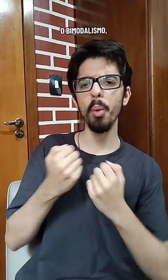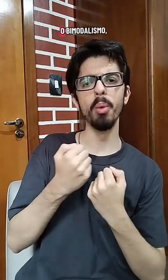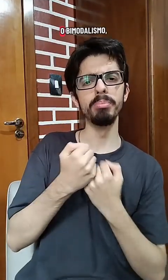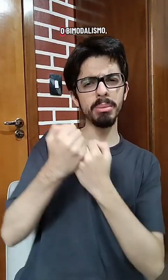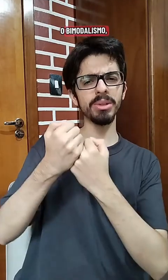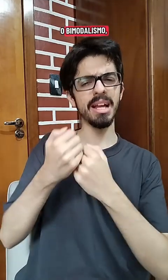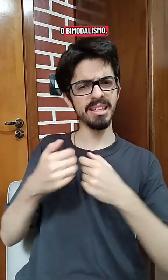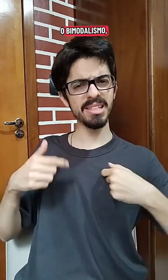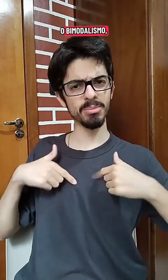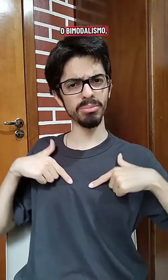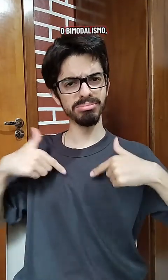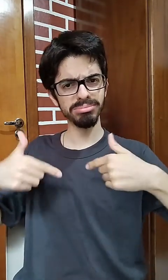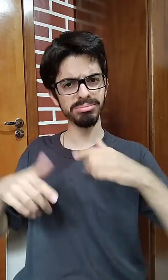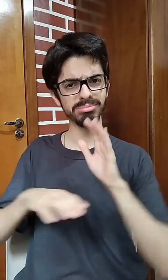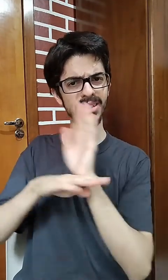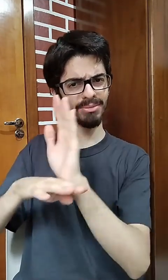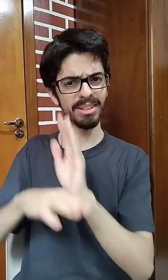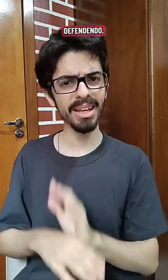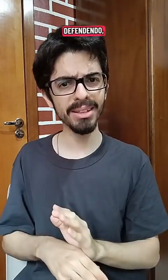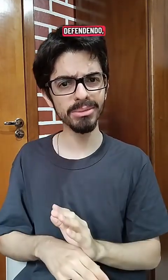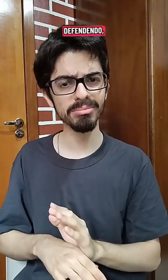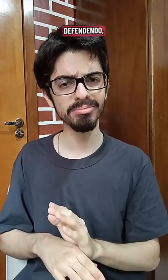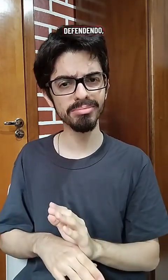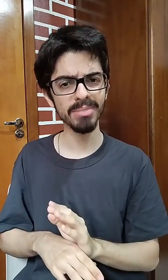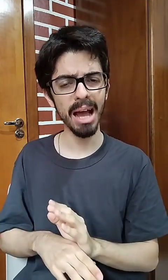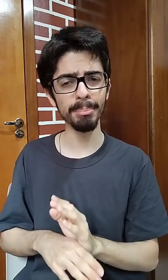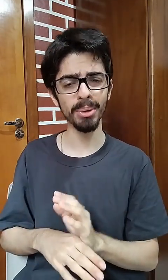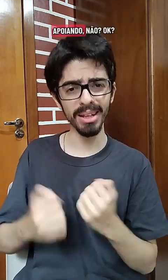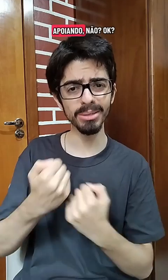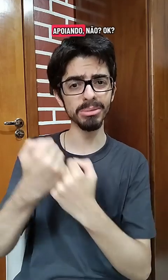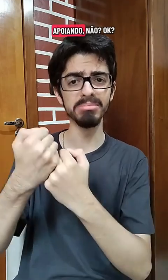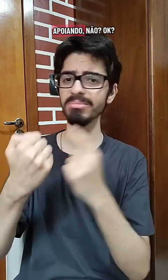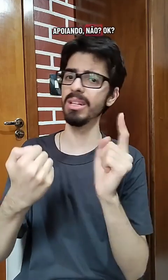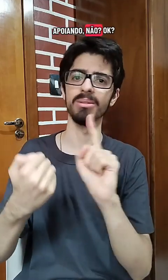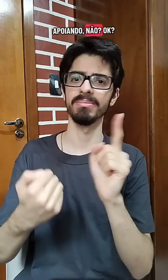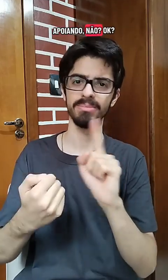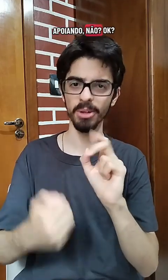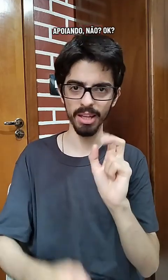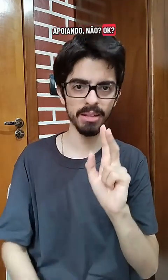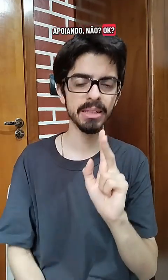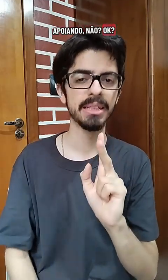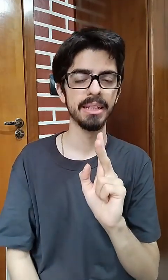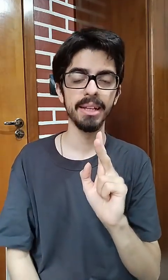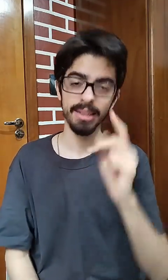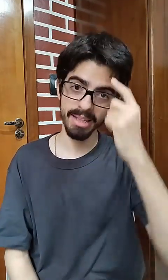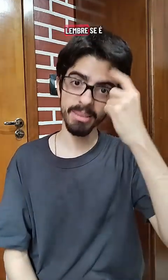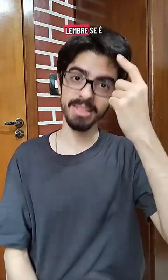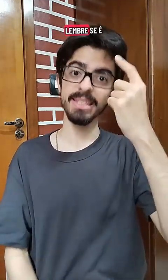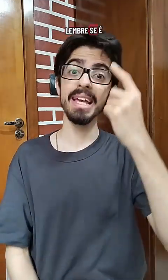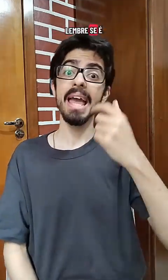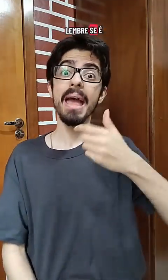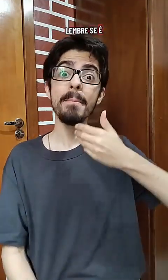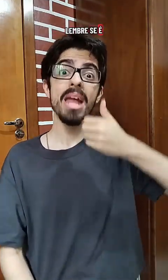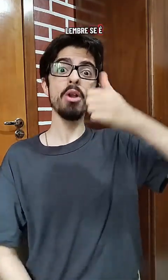o bimodalismo? Defendendo? Apoiando? Não, ok? Lembre-se, é